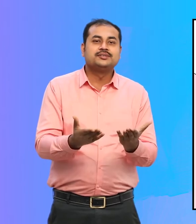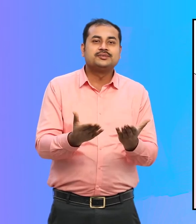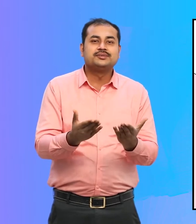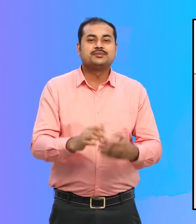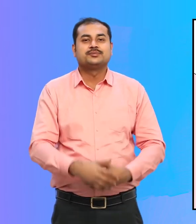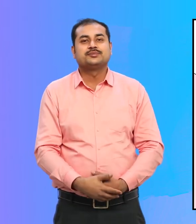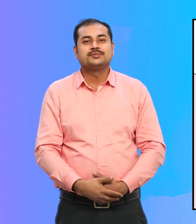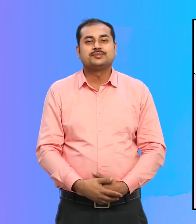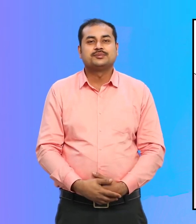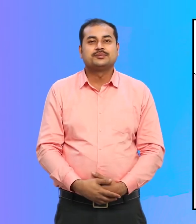मदद मिलती है